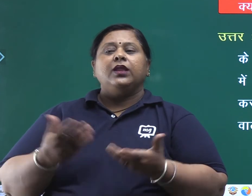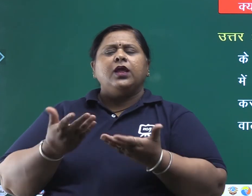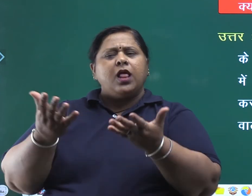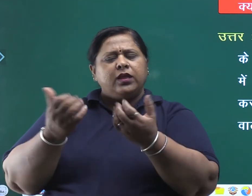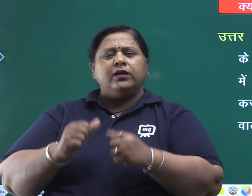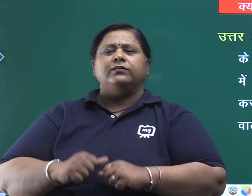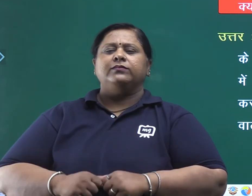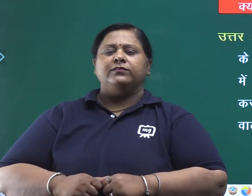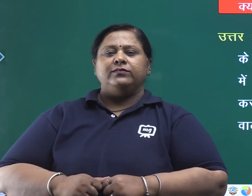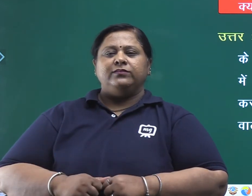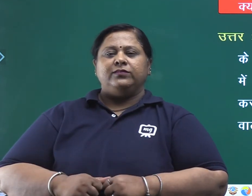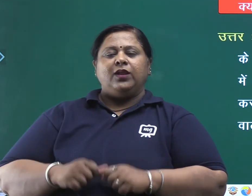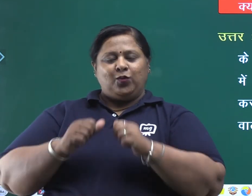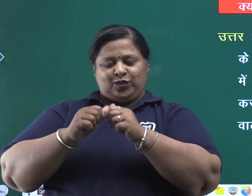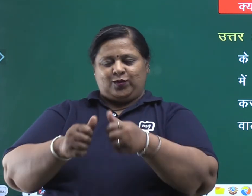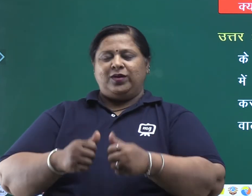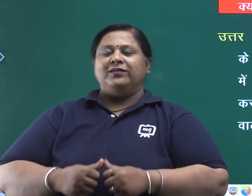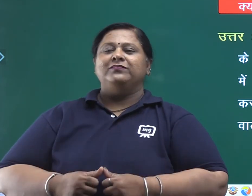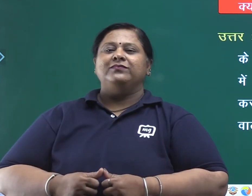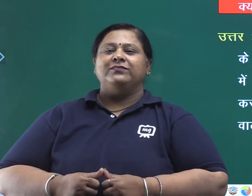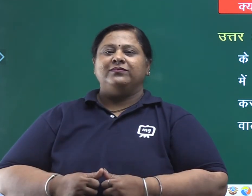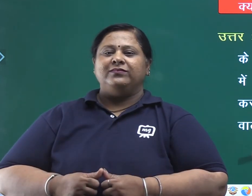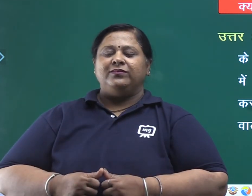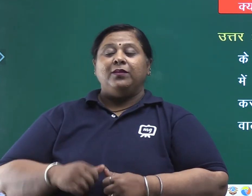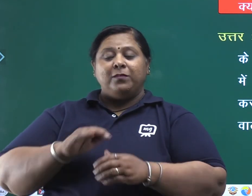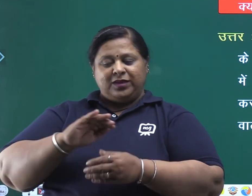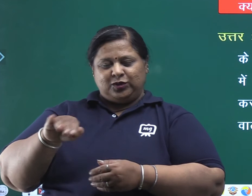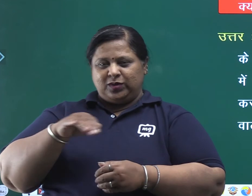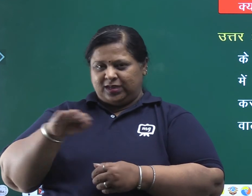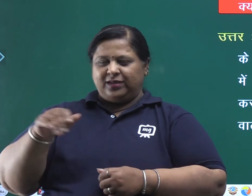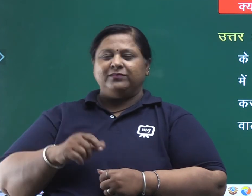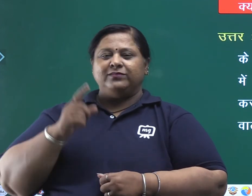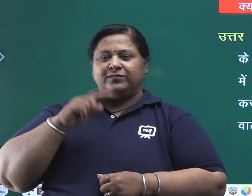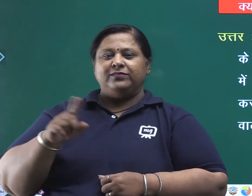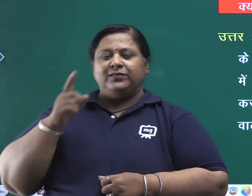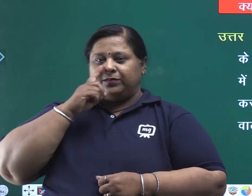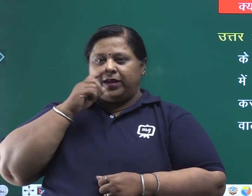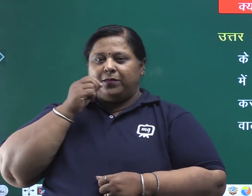क्या लिया? उत्तर होगा बच्चों ने